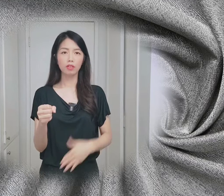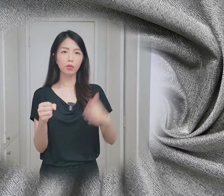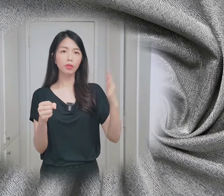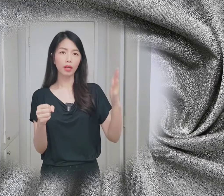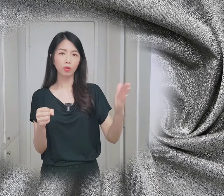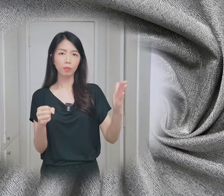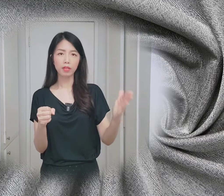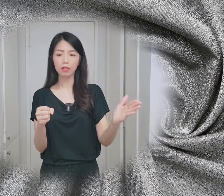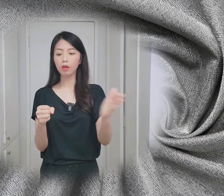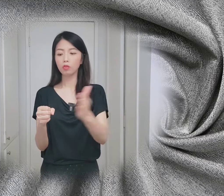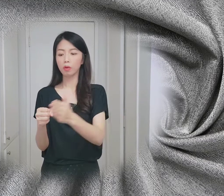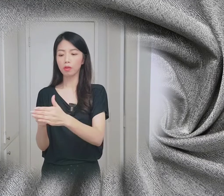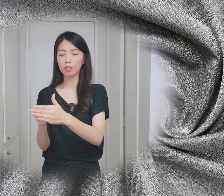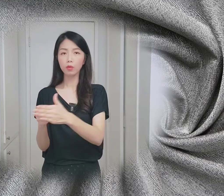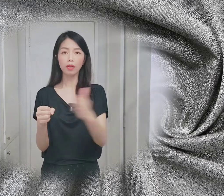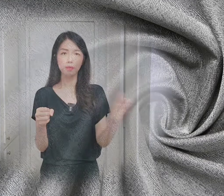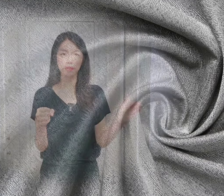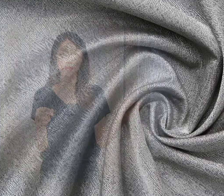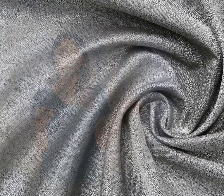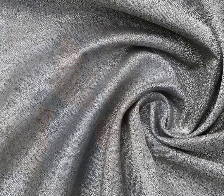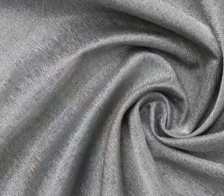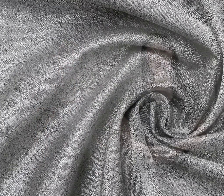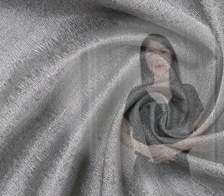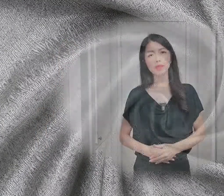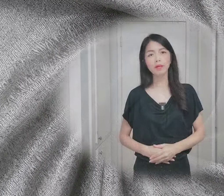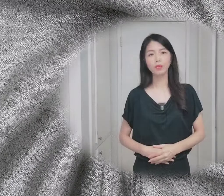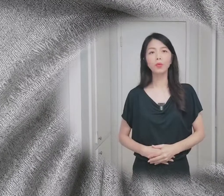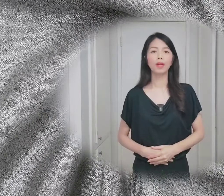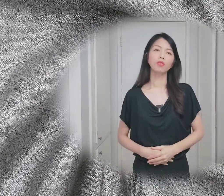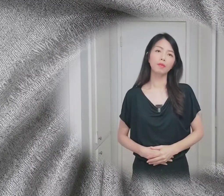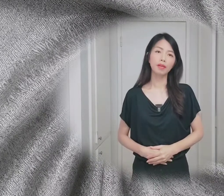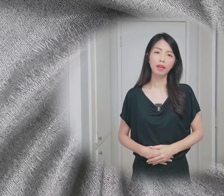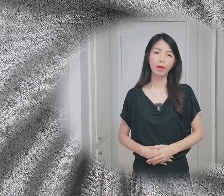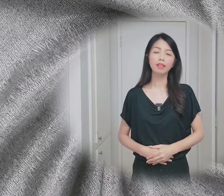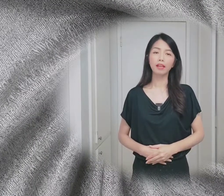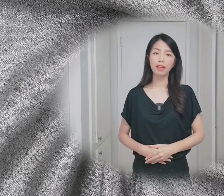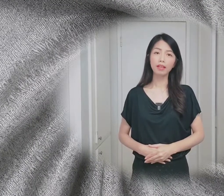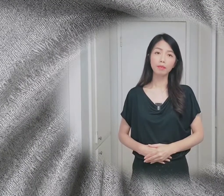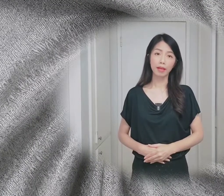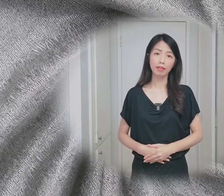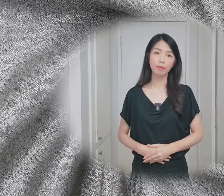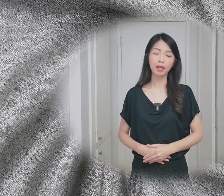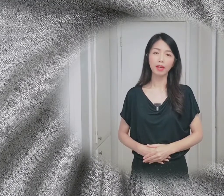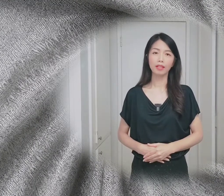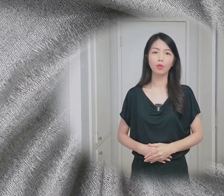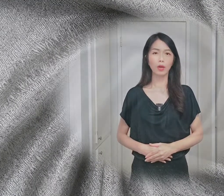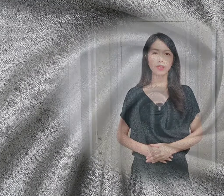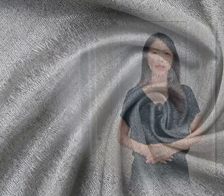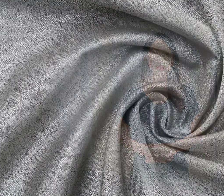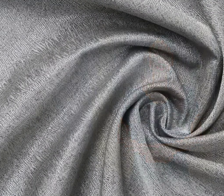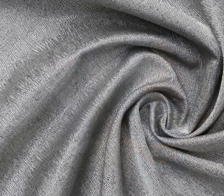주먹을 쥐시고 다른 손을 펴셔서 주먹을 치고 가시면 돼요. 네, 마지막으로 예수님이 마르다에게 하신 말씀이